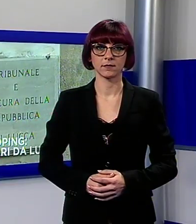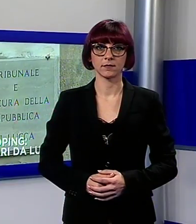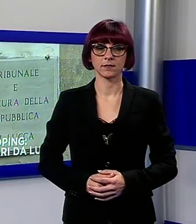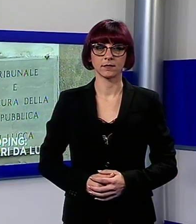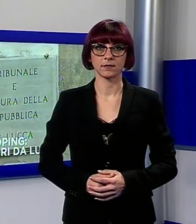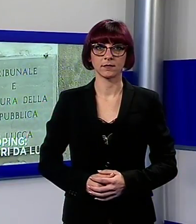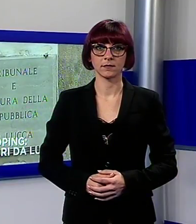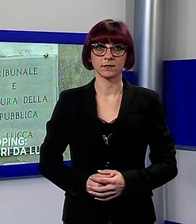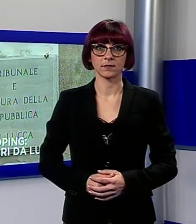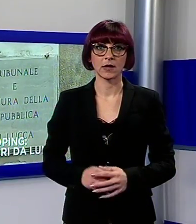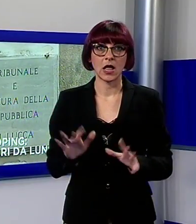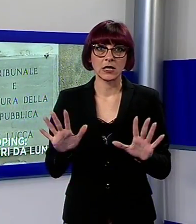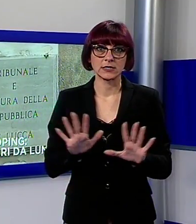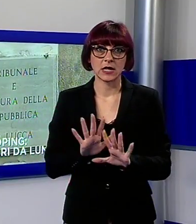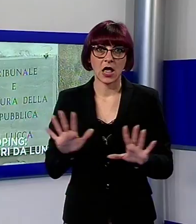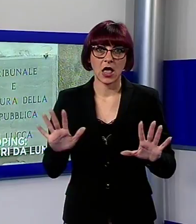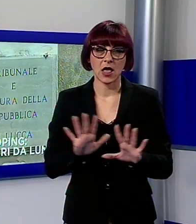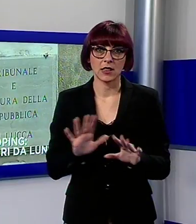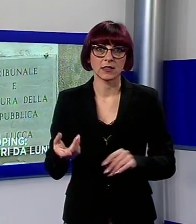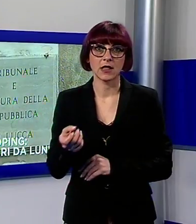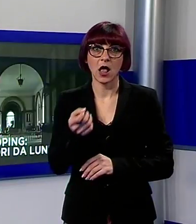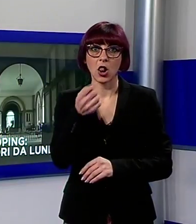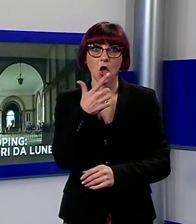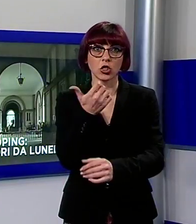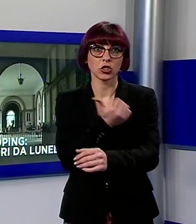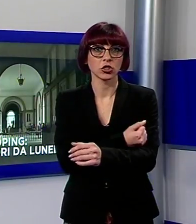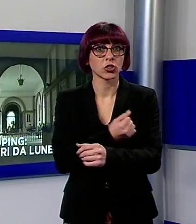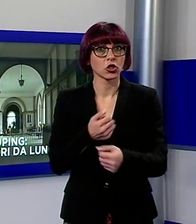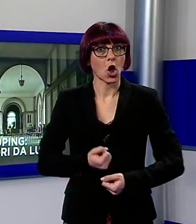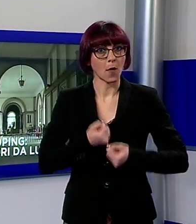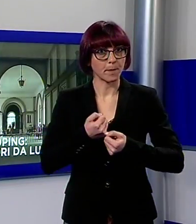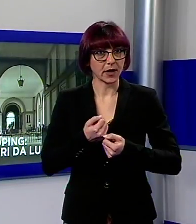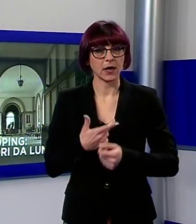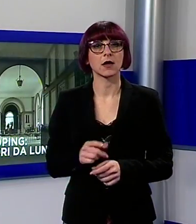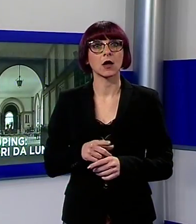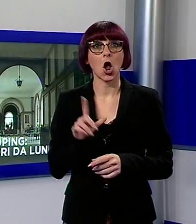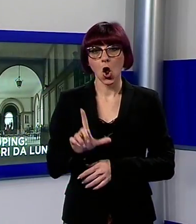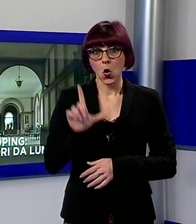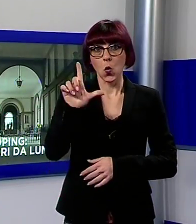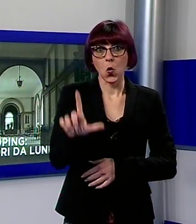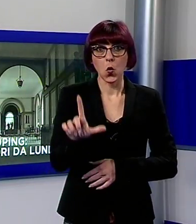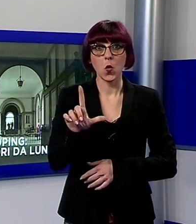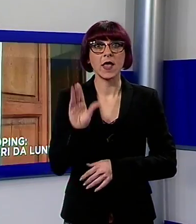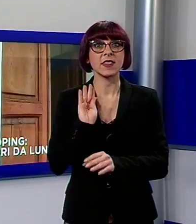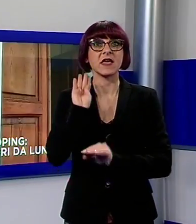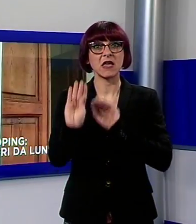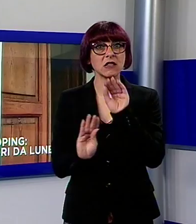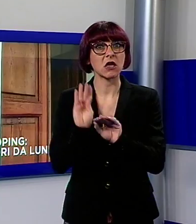Scandalo doping, interrogatori da lunedì, la prossima settimana saranno ascoltati 6 arrestati per le sostanze